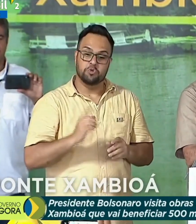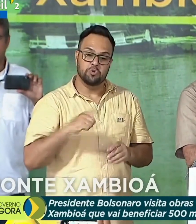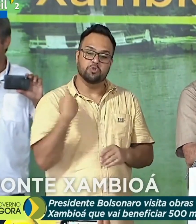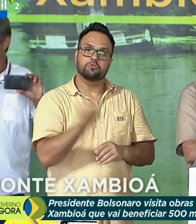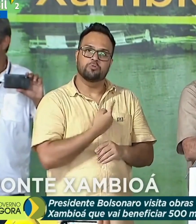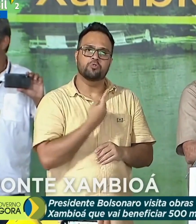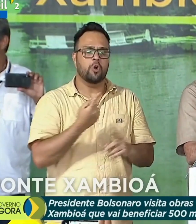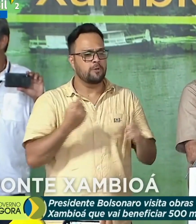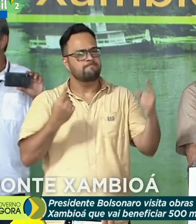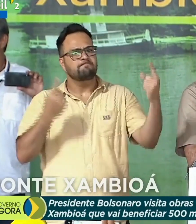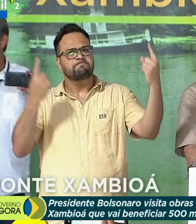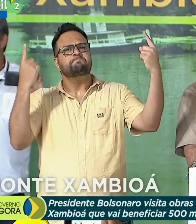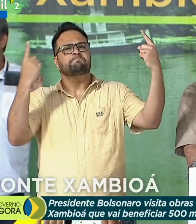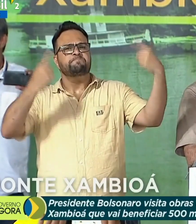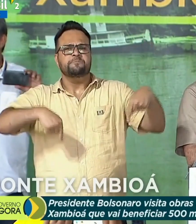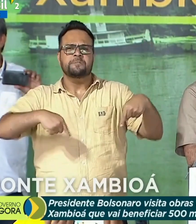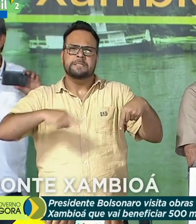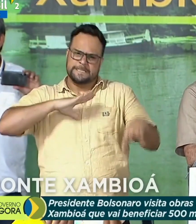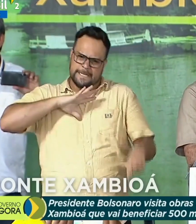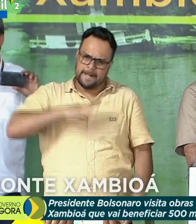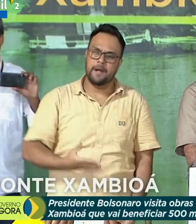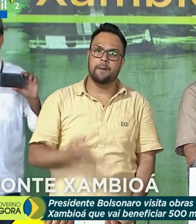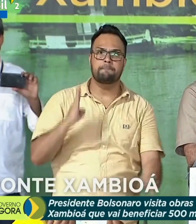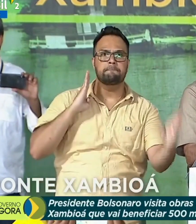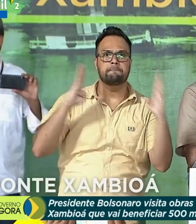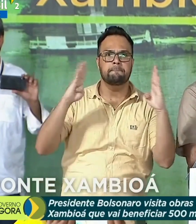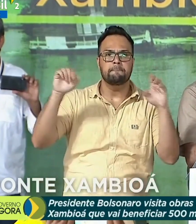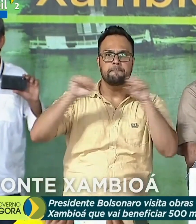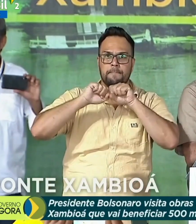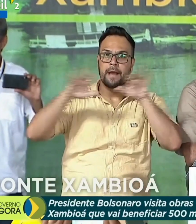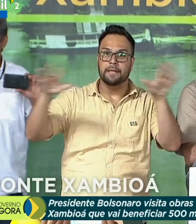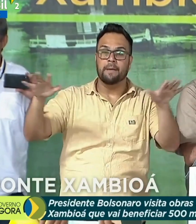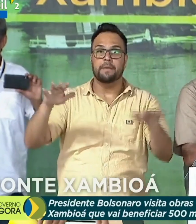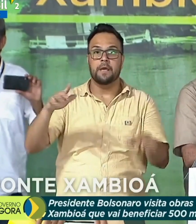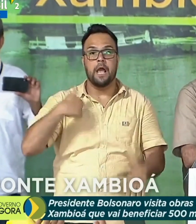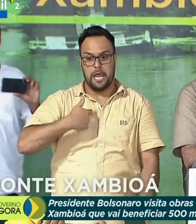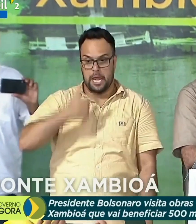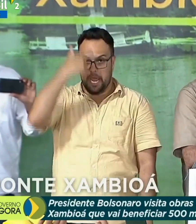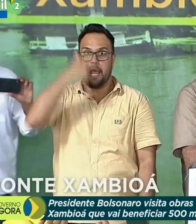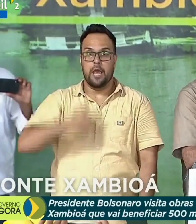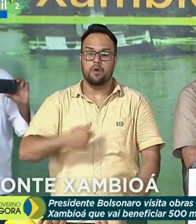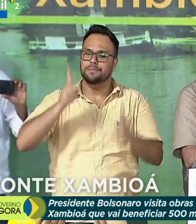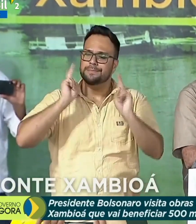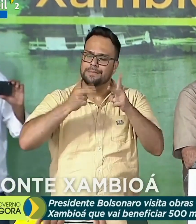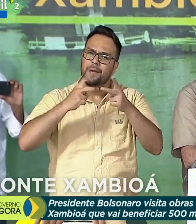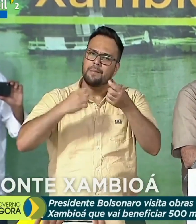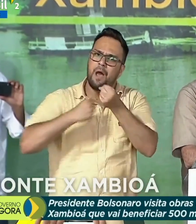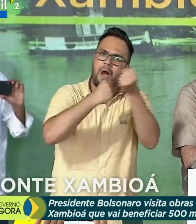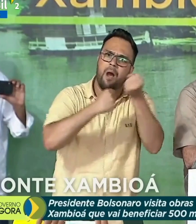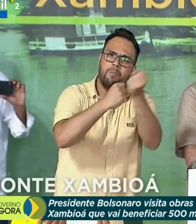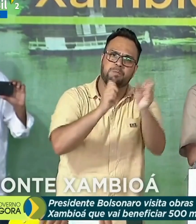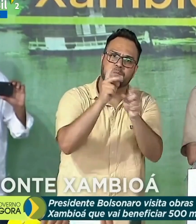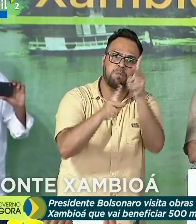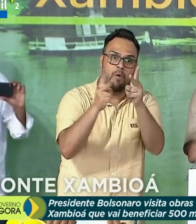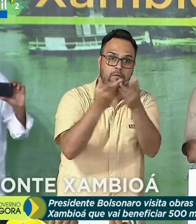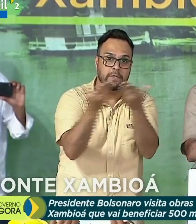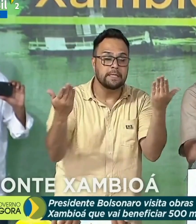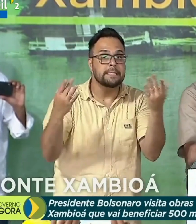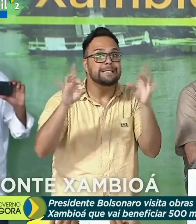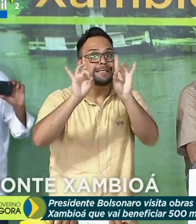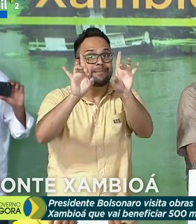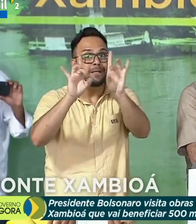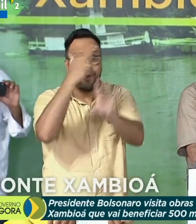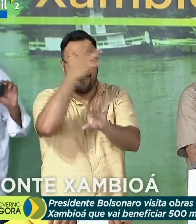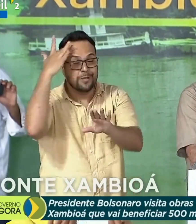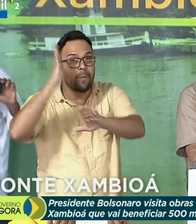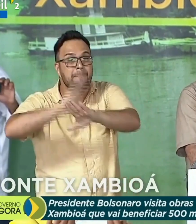Enfrentamos uma pandemia, onde o governo, o presidente, esteve do lado de vocês. Em especial os mais